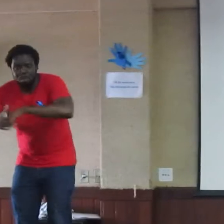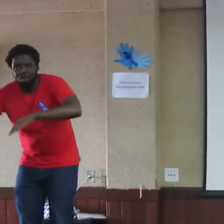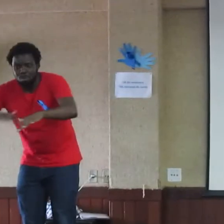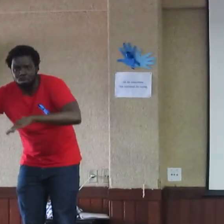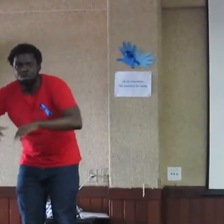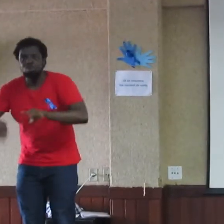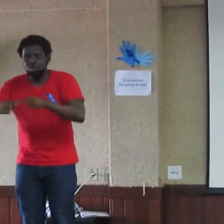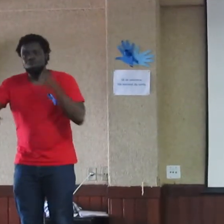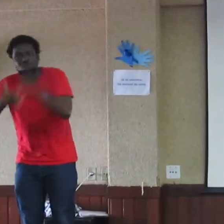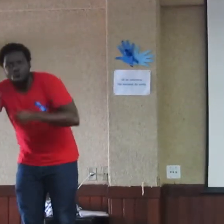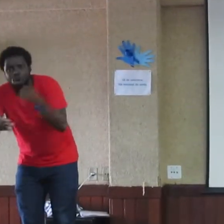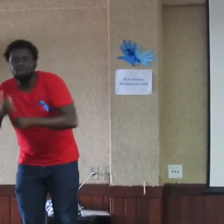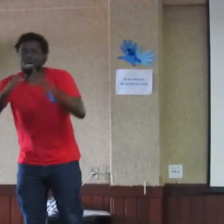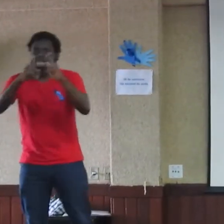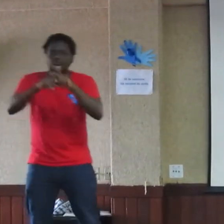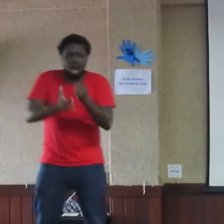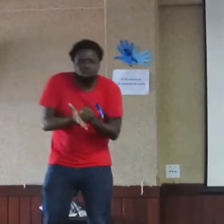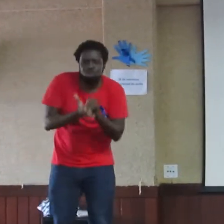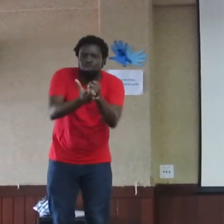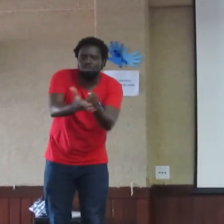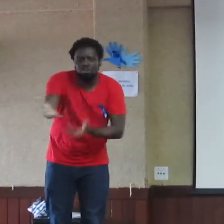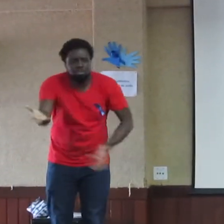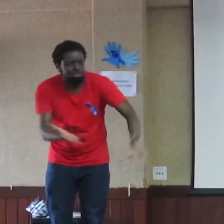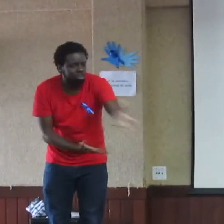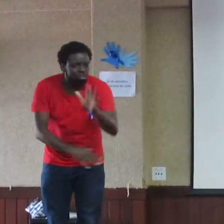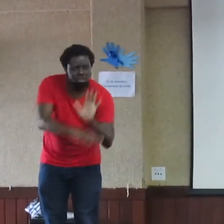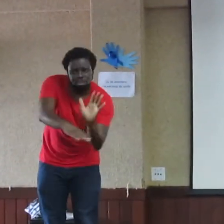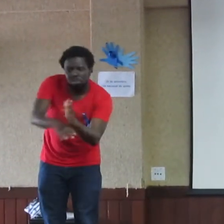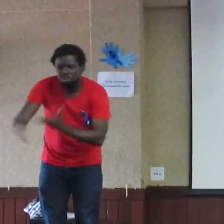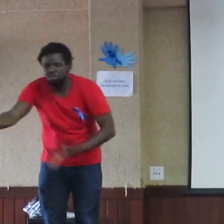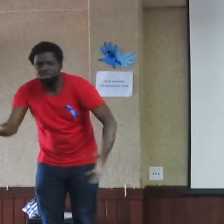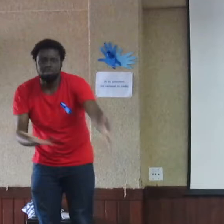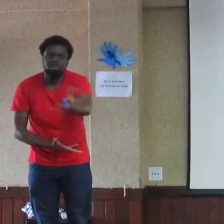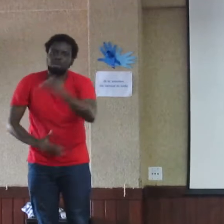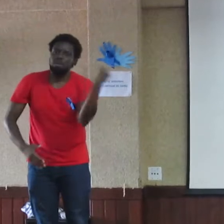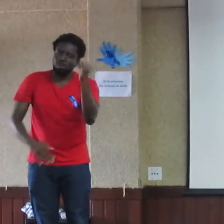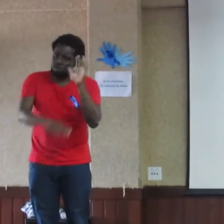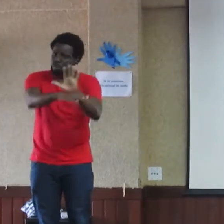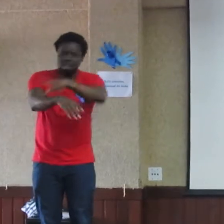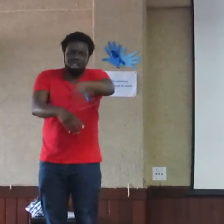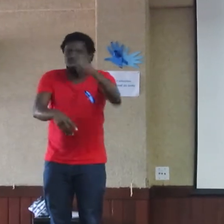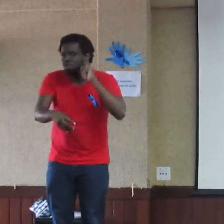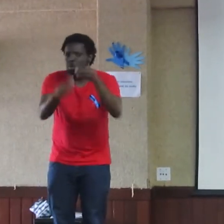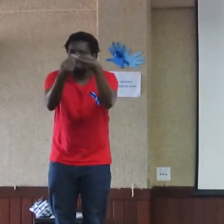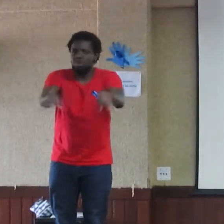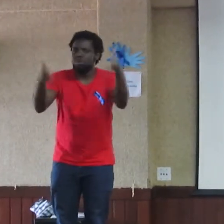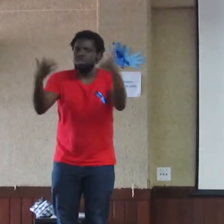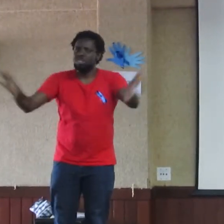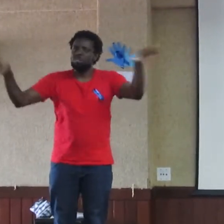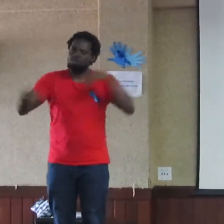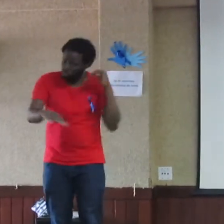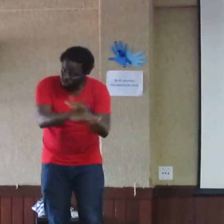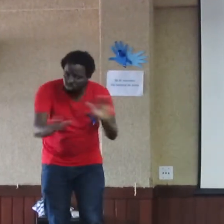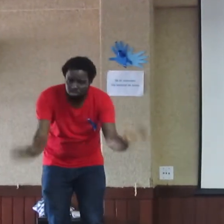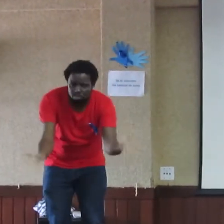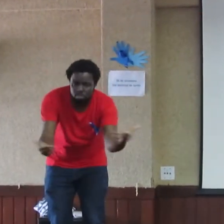sou professor. Eu jogo bola, eu faço esportes radicais. E eu tenho a minha vida social,